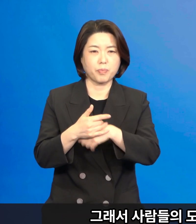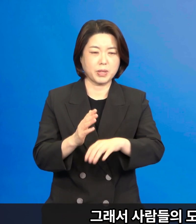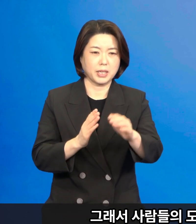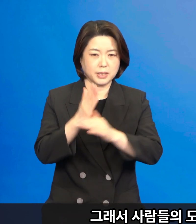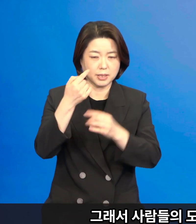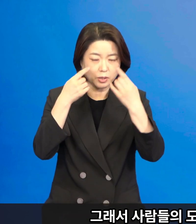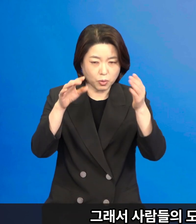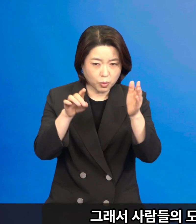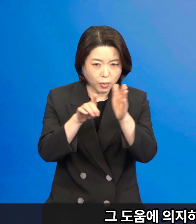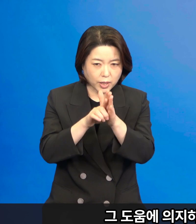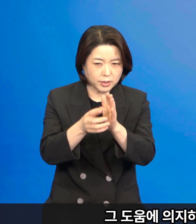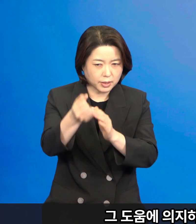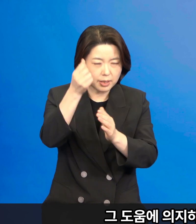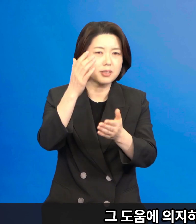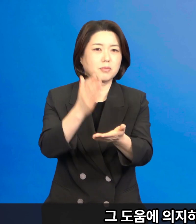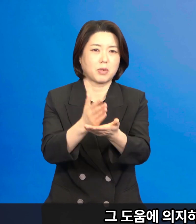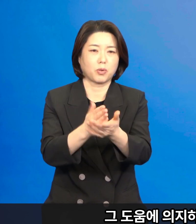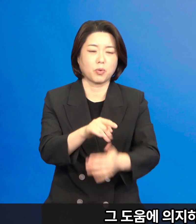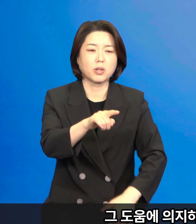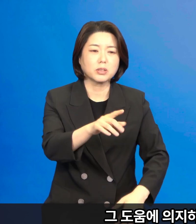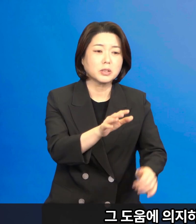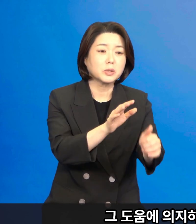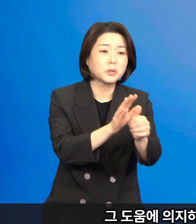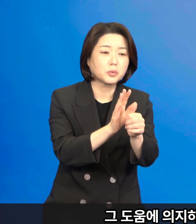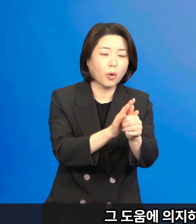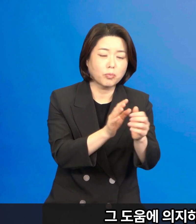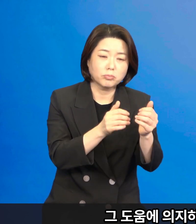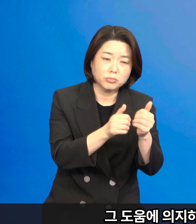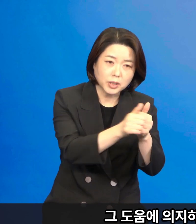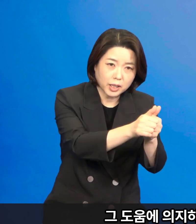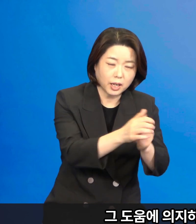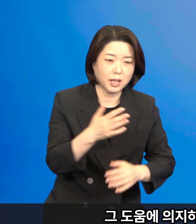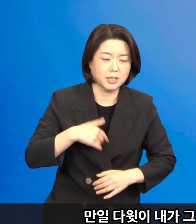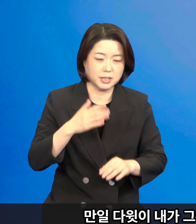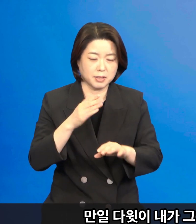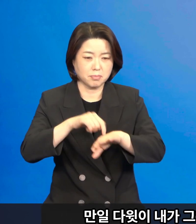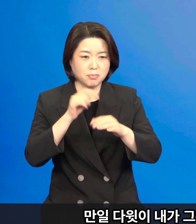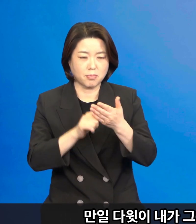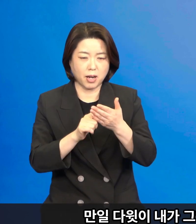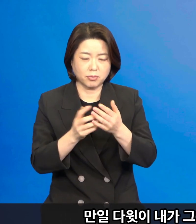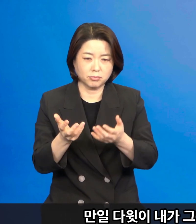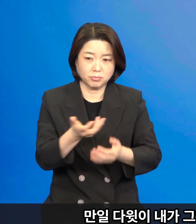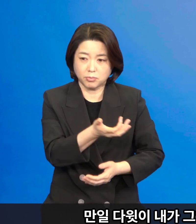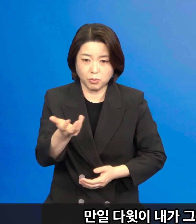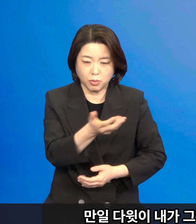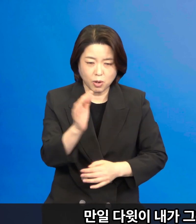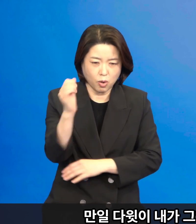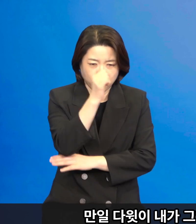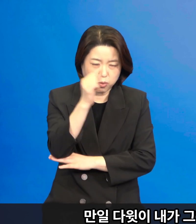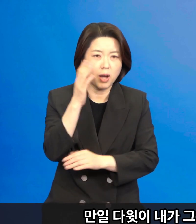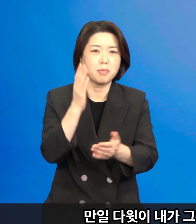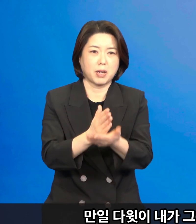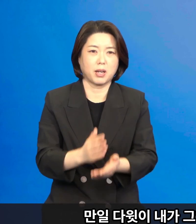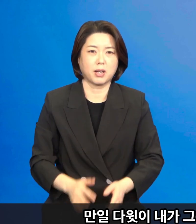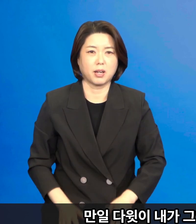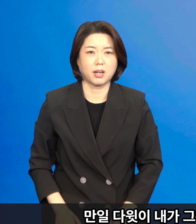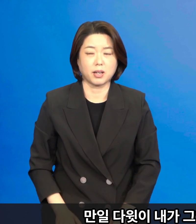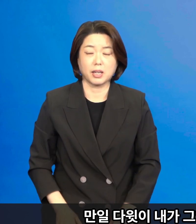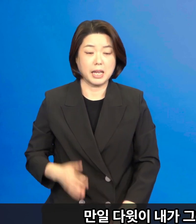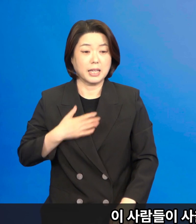확신 가지지 말고 그 도움에 의지하여서 너의 중심을 옮기지 마. 만일 다윗이 내가 그일라